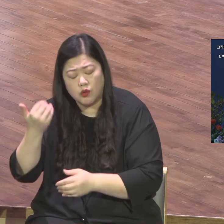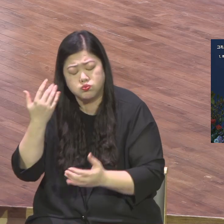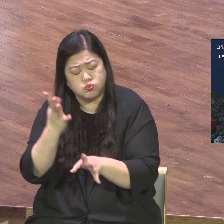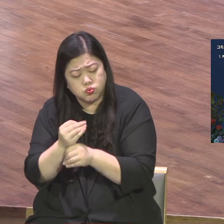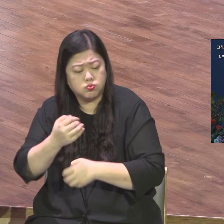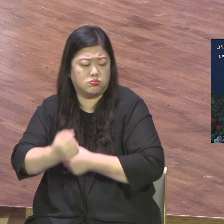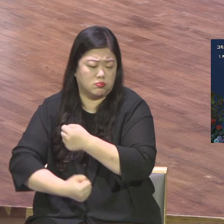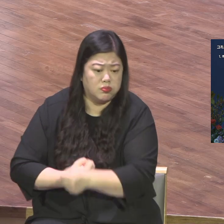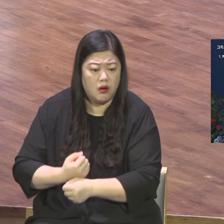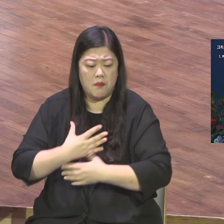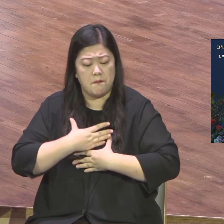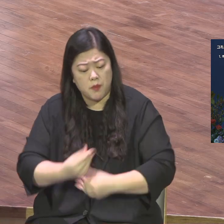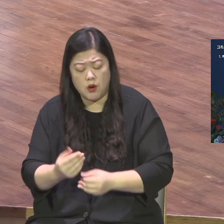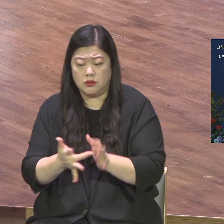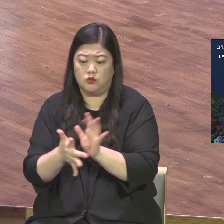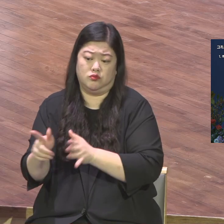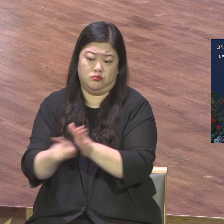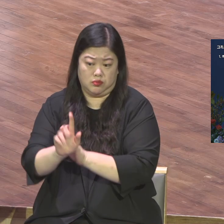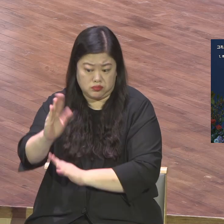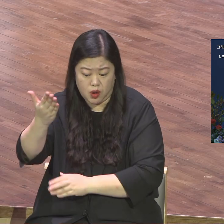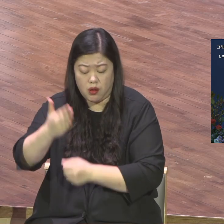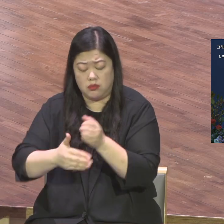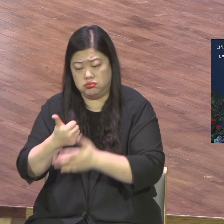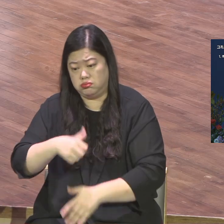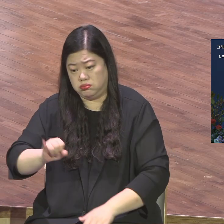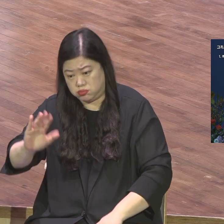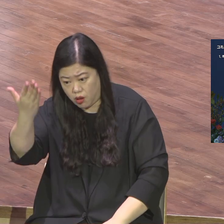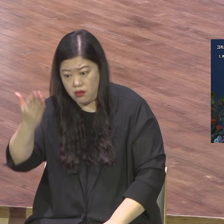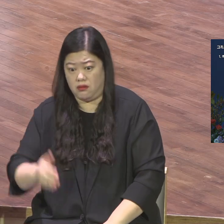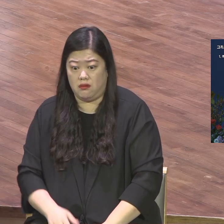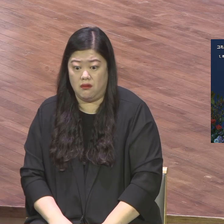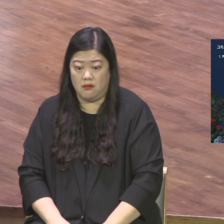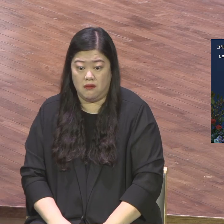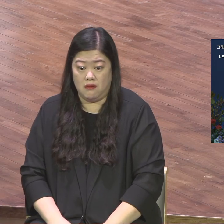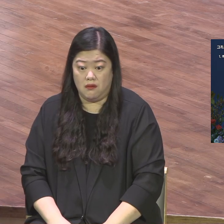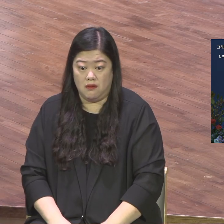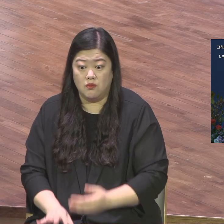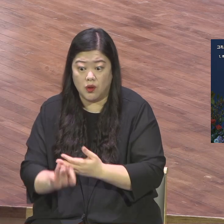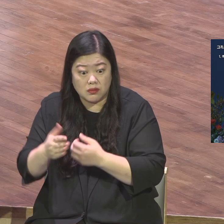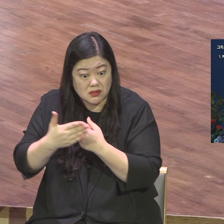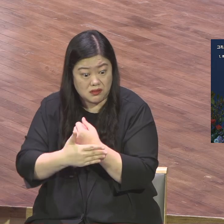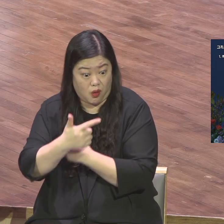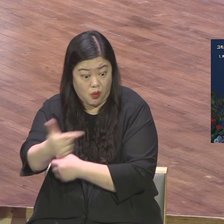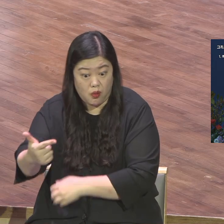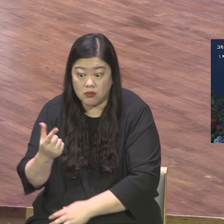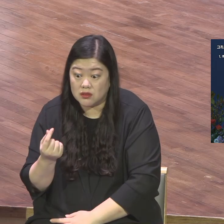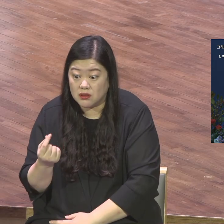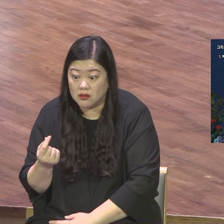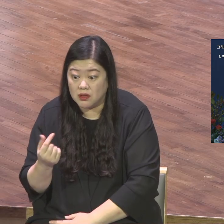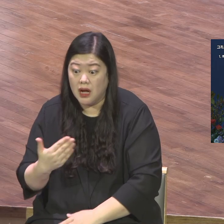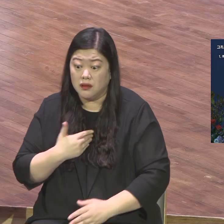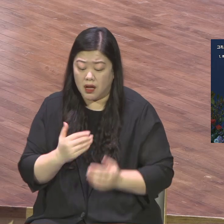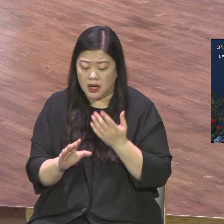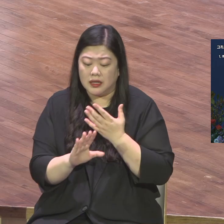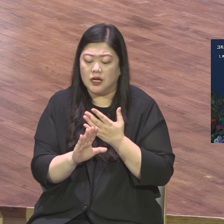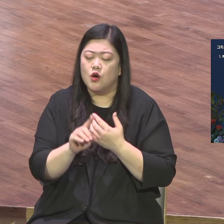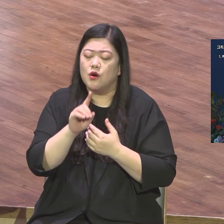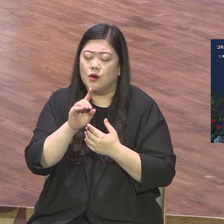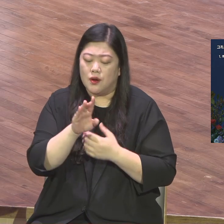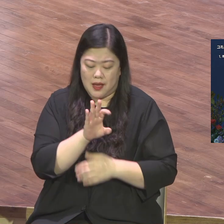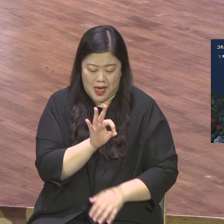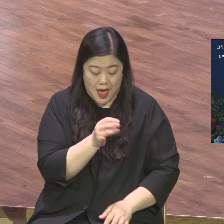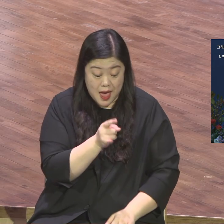사도 바울은 이것이 얼마나 이방인들이여 큰 은혜냐라는 얘기. 에베소